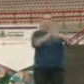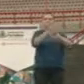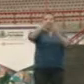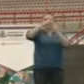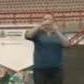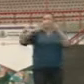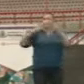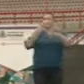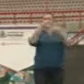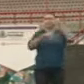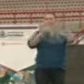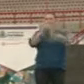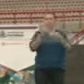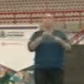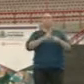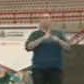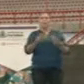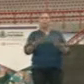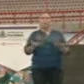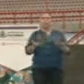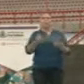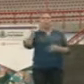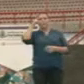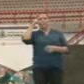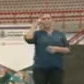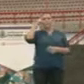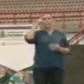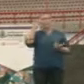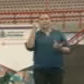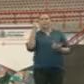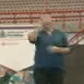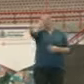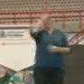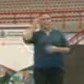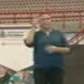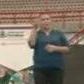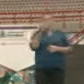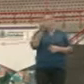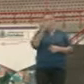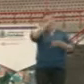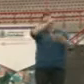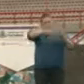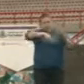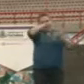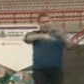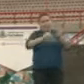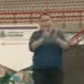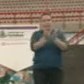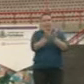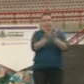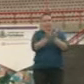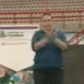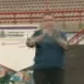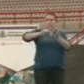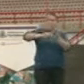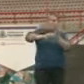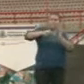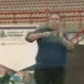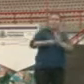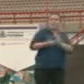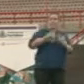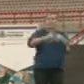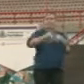religião? Tá? Então começou a necessidade das pessoas de quererem interpretar a Bíblia, de quererem traduzir, mesmo porque as